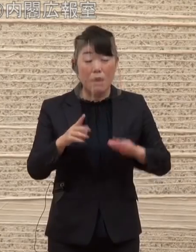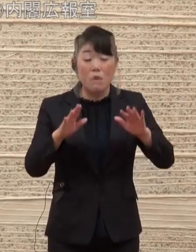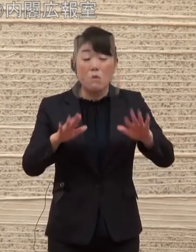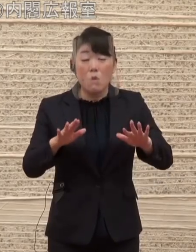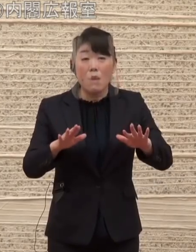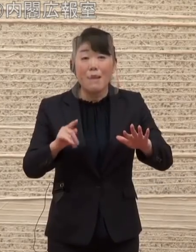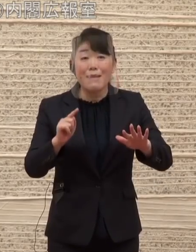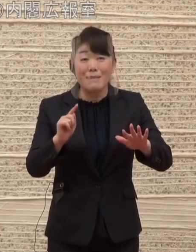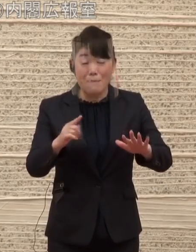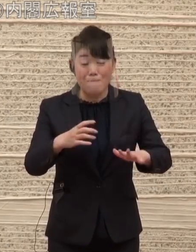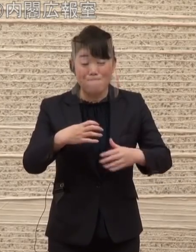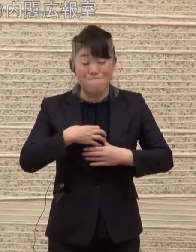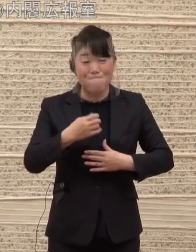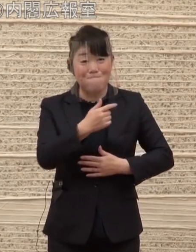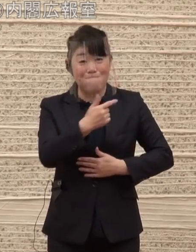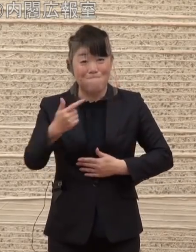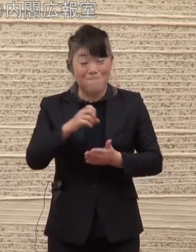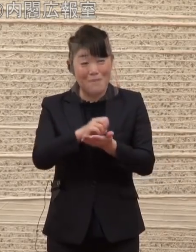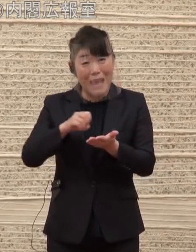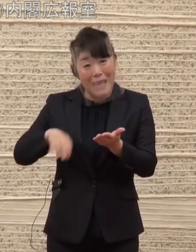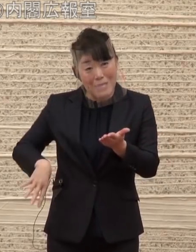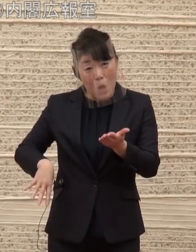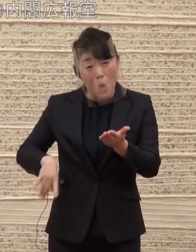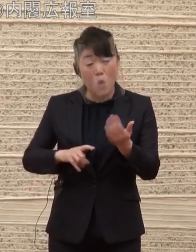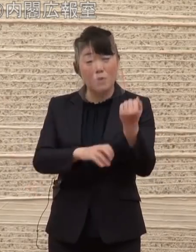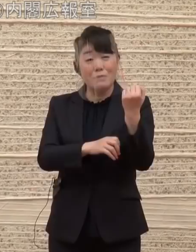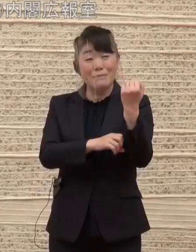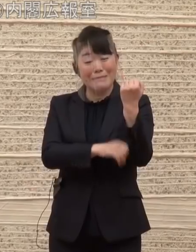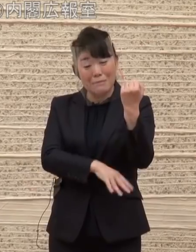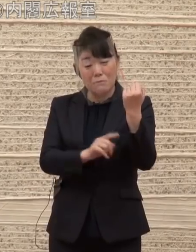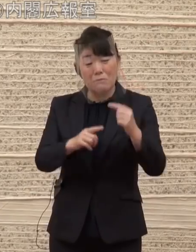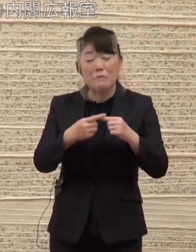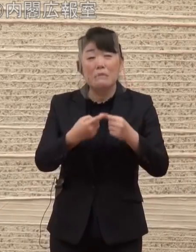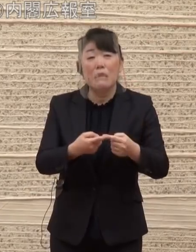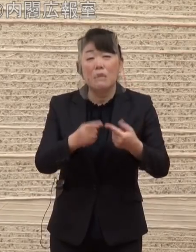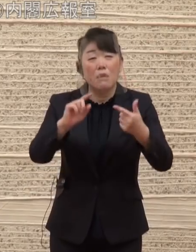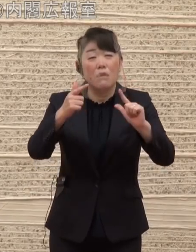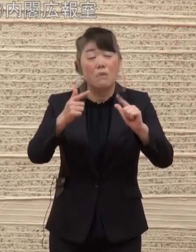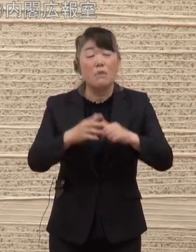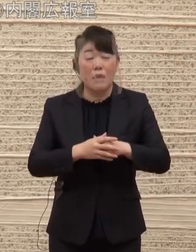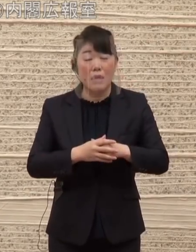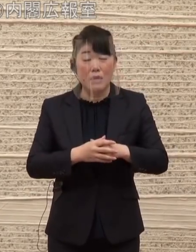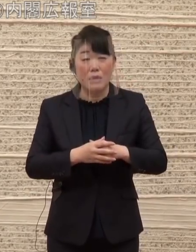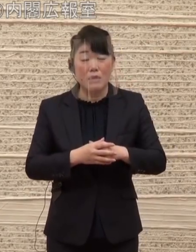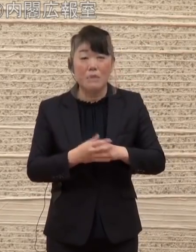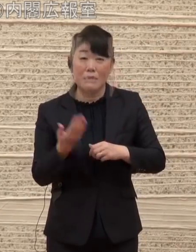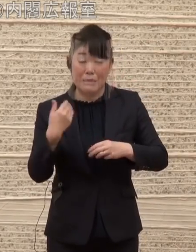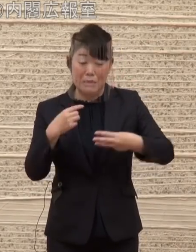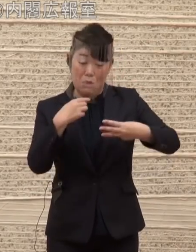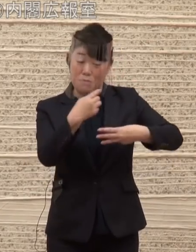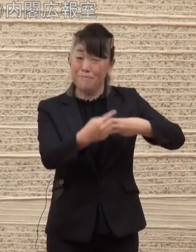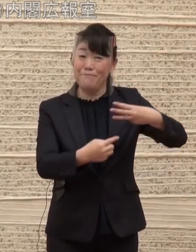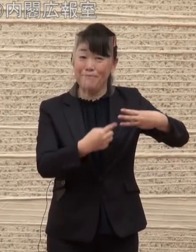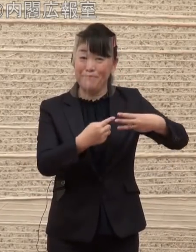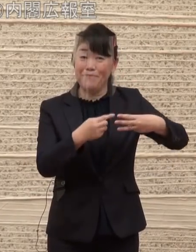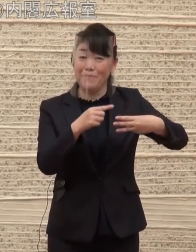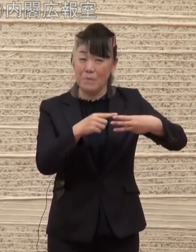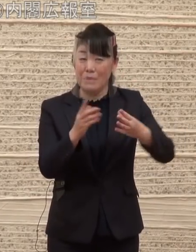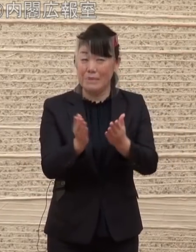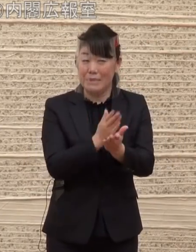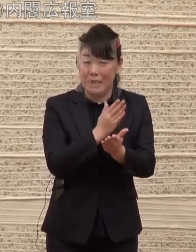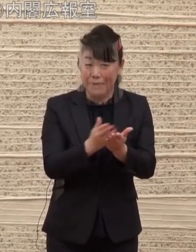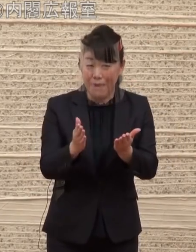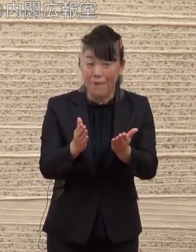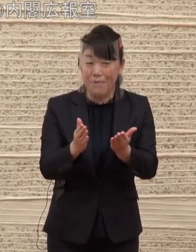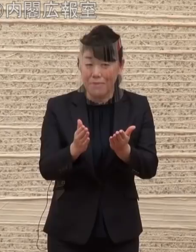解除の基準の中に入れたわけではないということでありましてこの三つの基準についてご判断をいただきまして